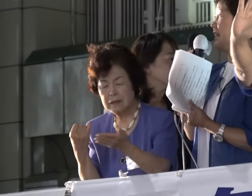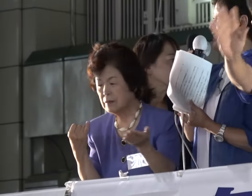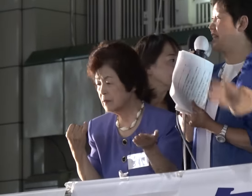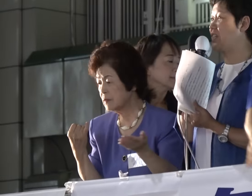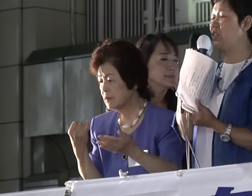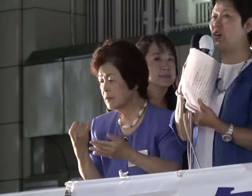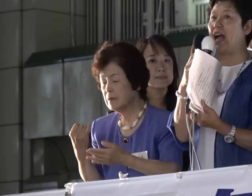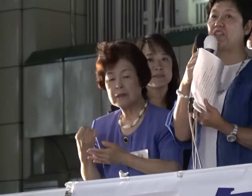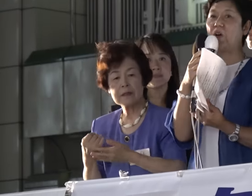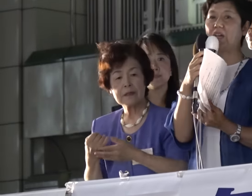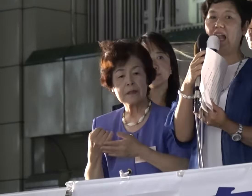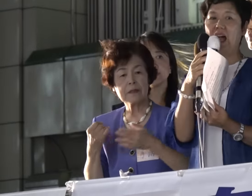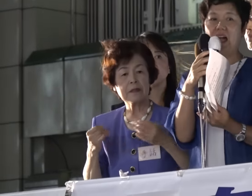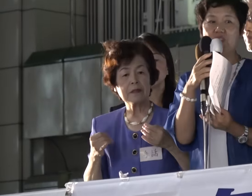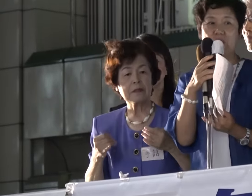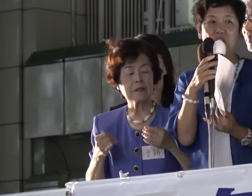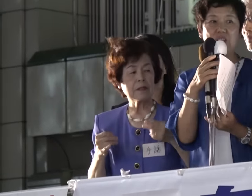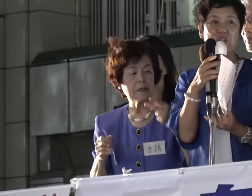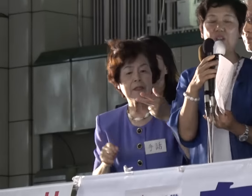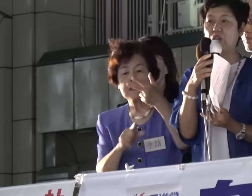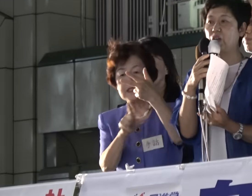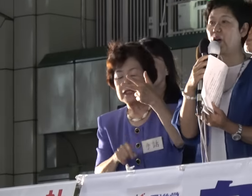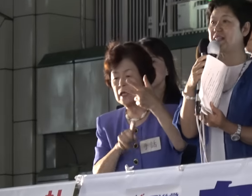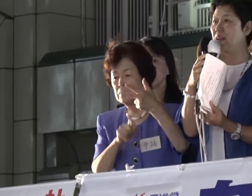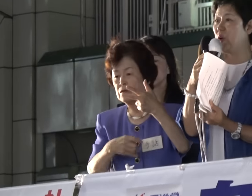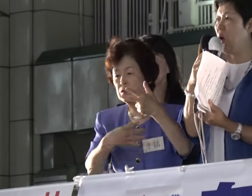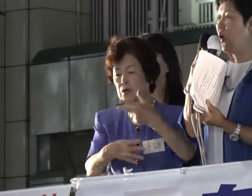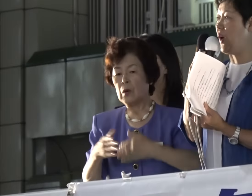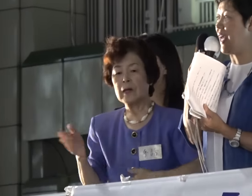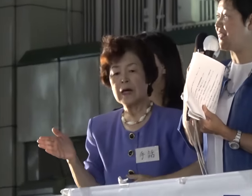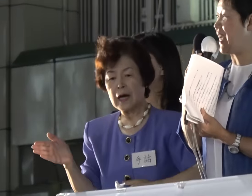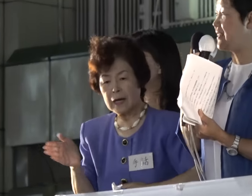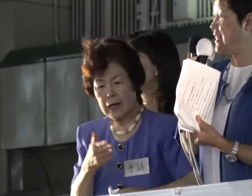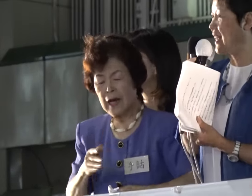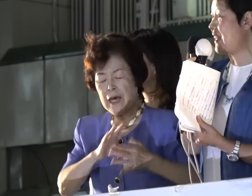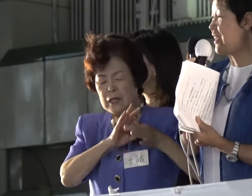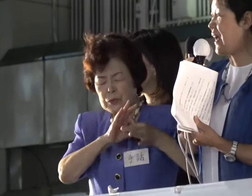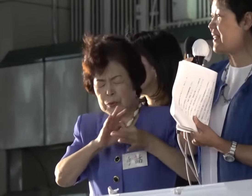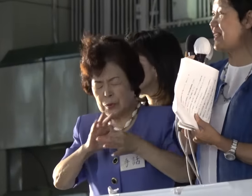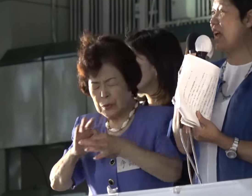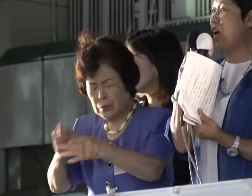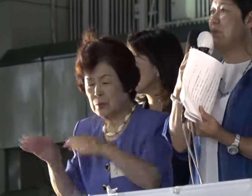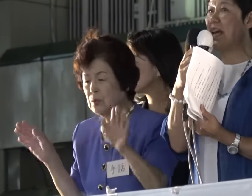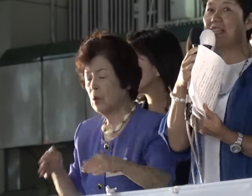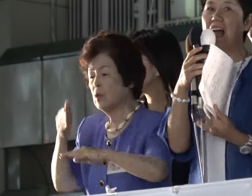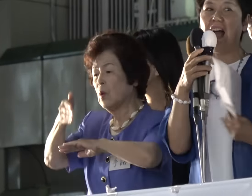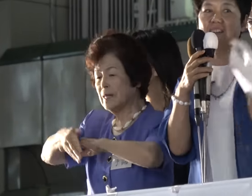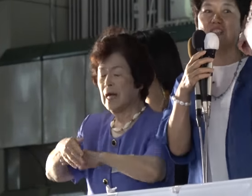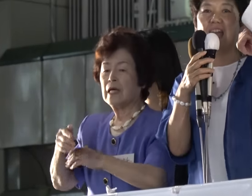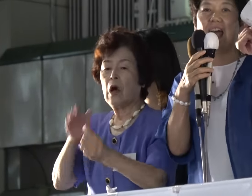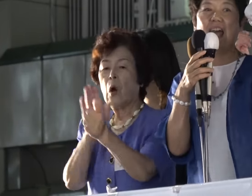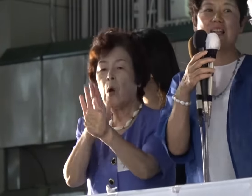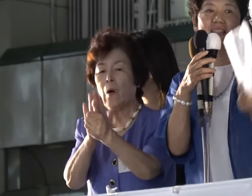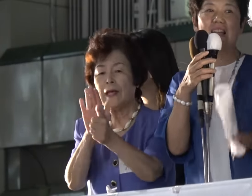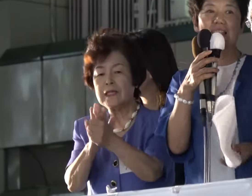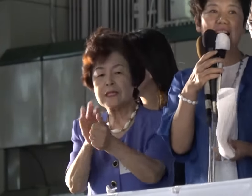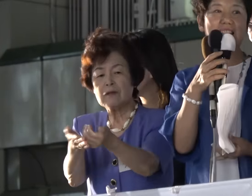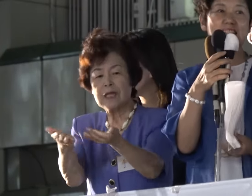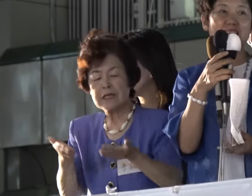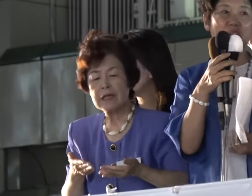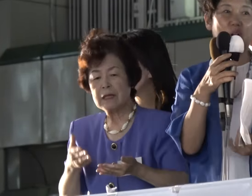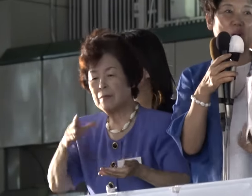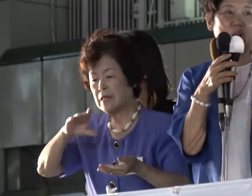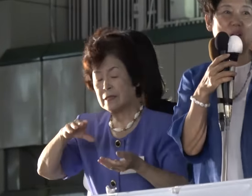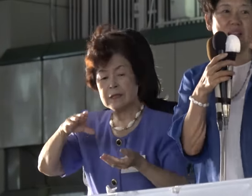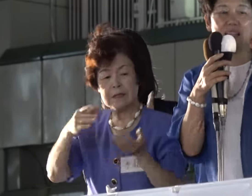日、新宿の街頭からずっと鳥越さんを応援してくださっています。皆さん拍手で、サ